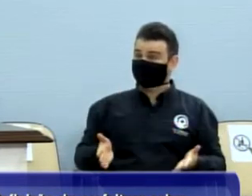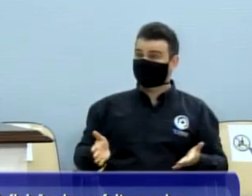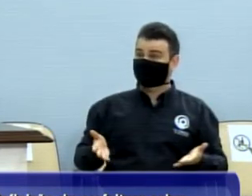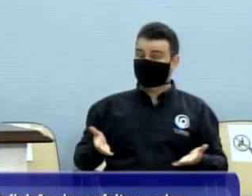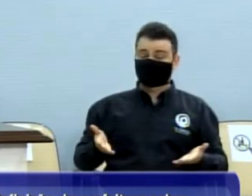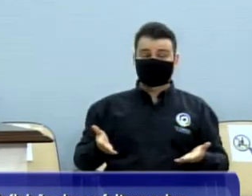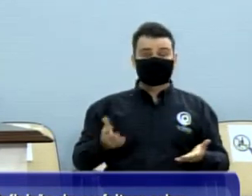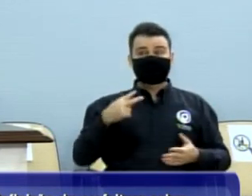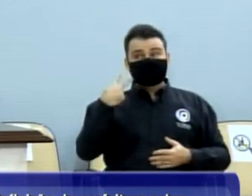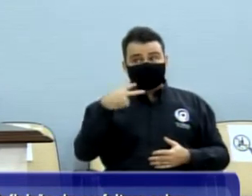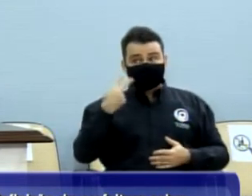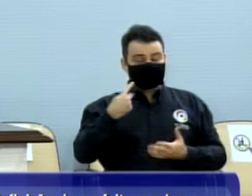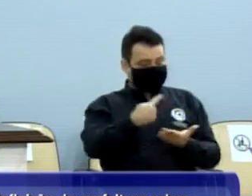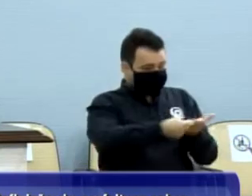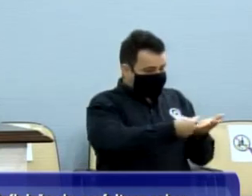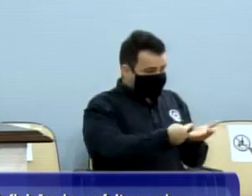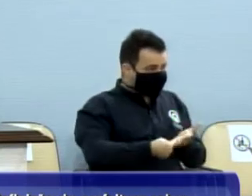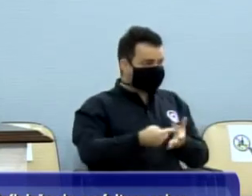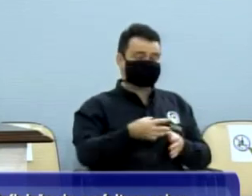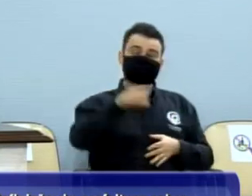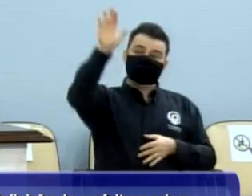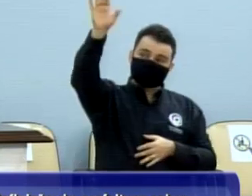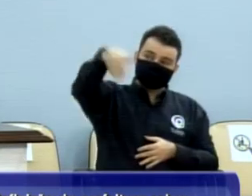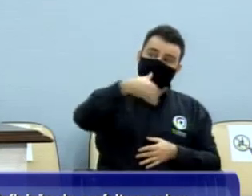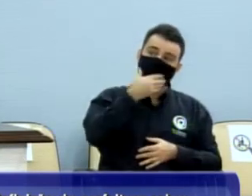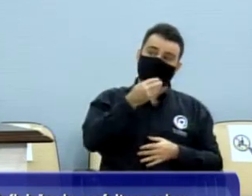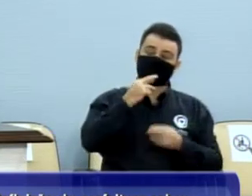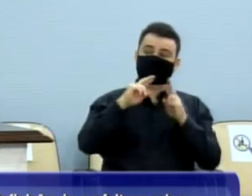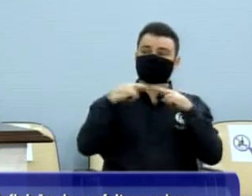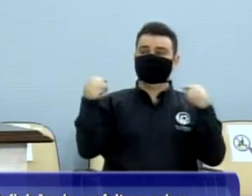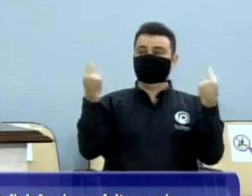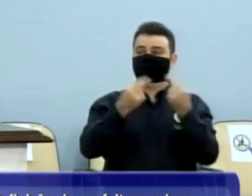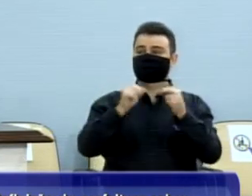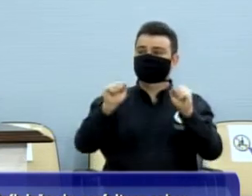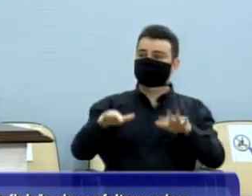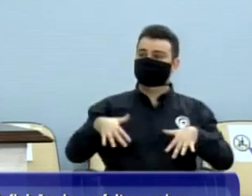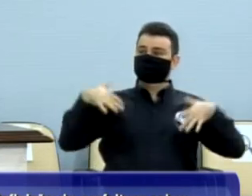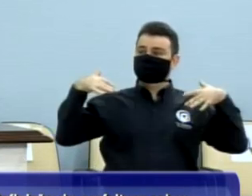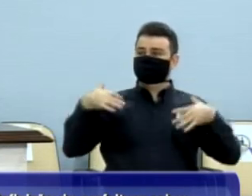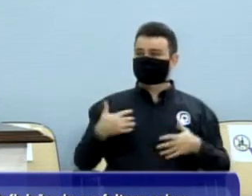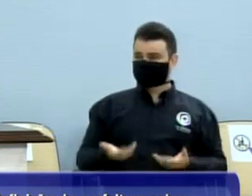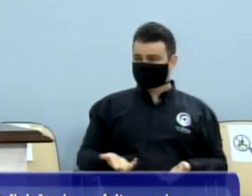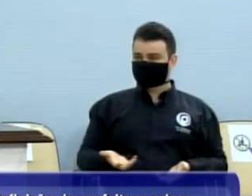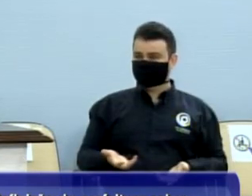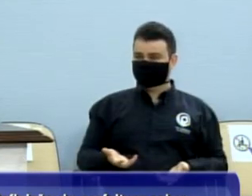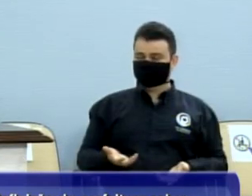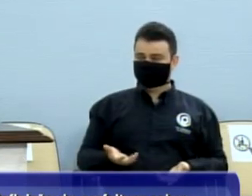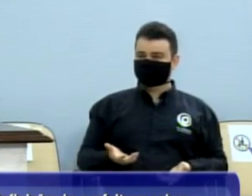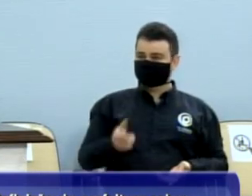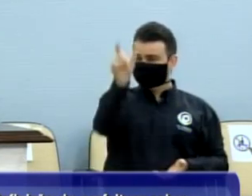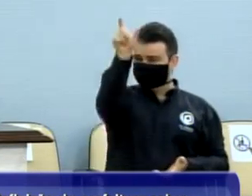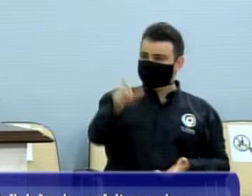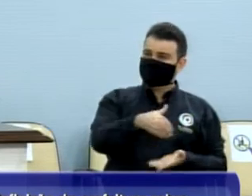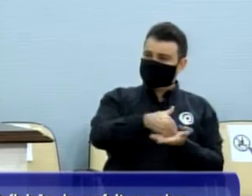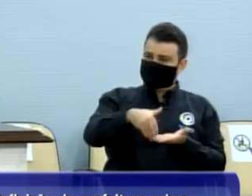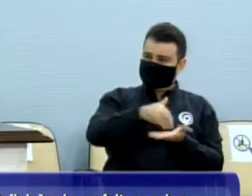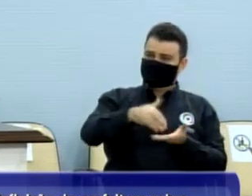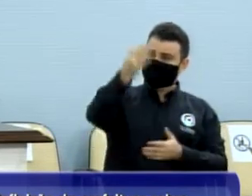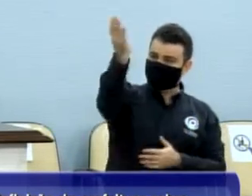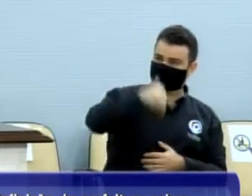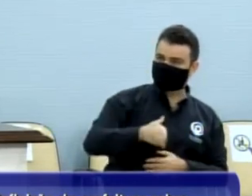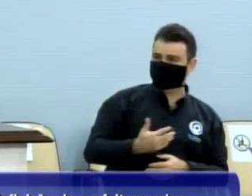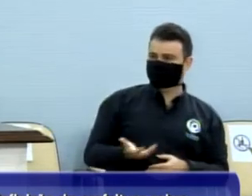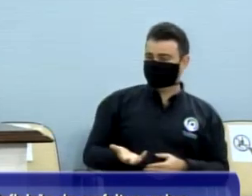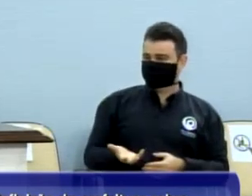aí, marcar uma audiência. Eu acho que essa audiência não tinha que ser marcada mais com o secretário também. Eu acho que nós,